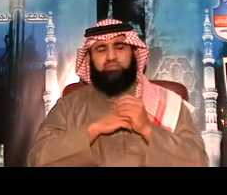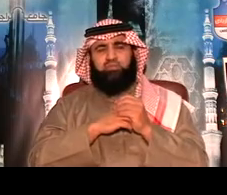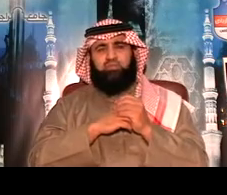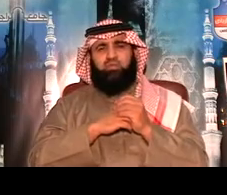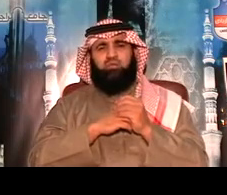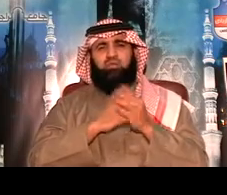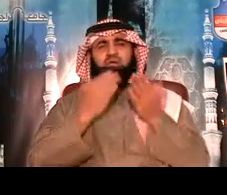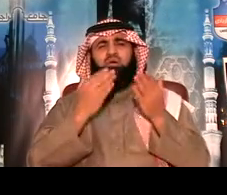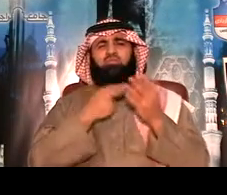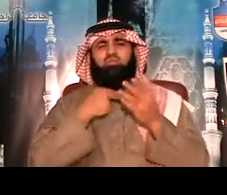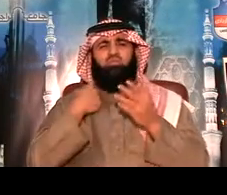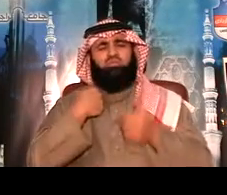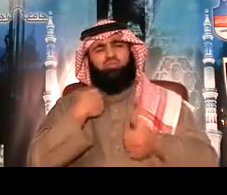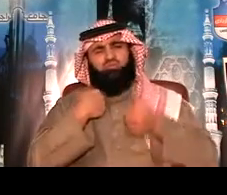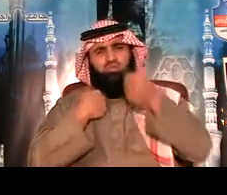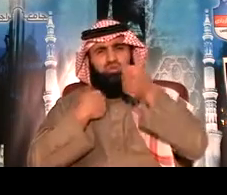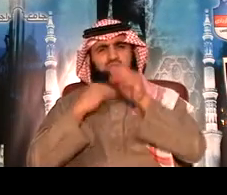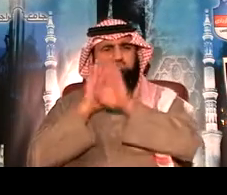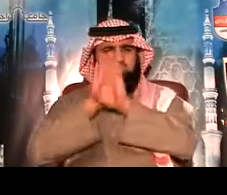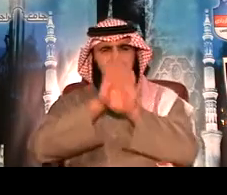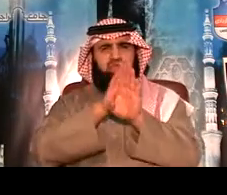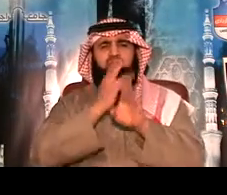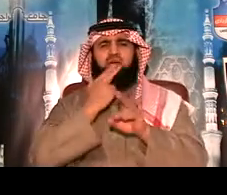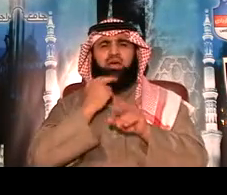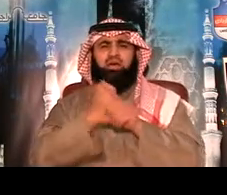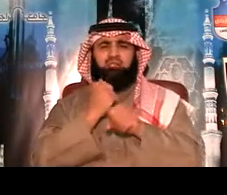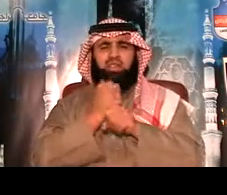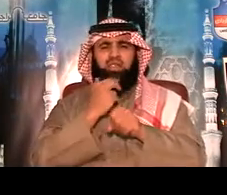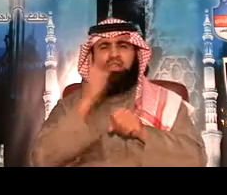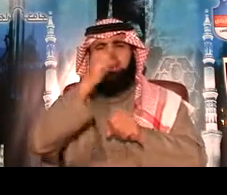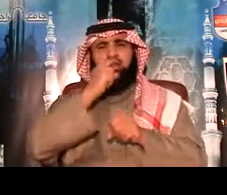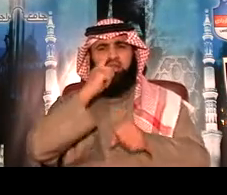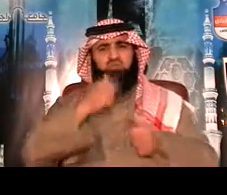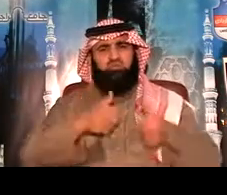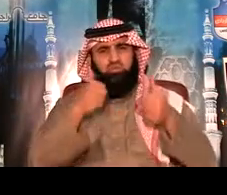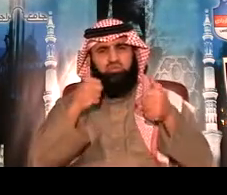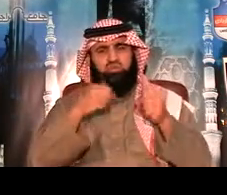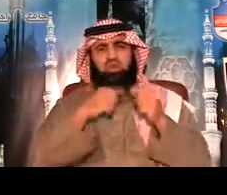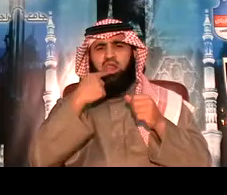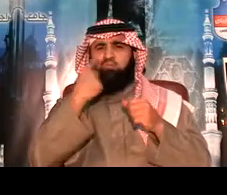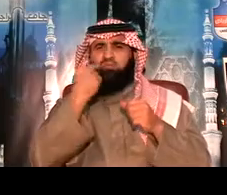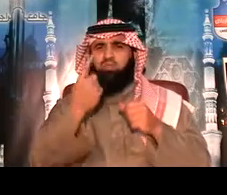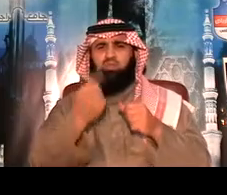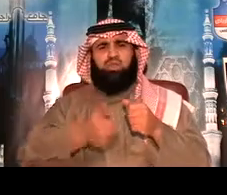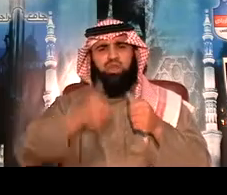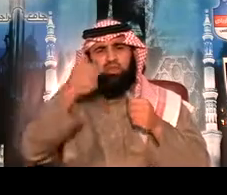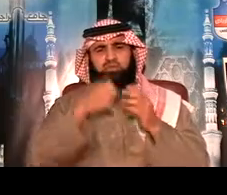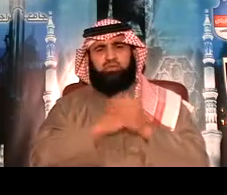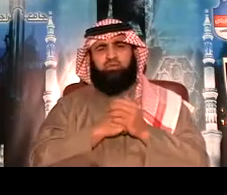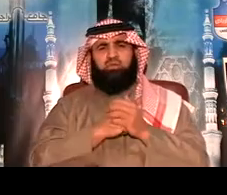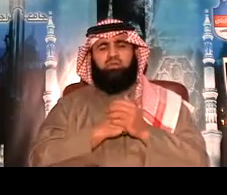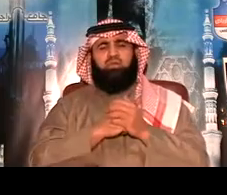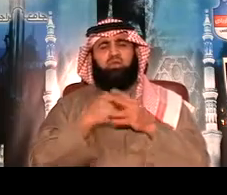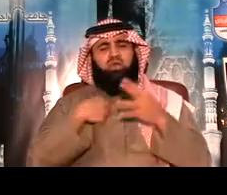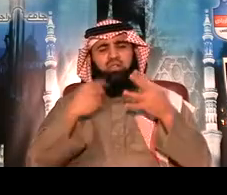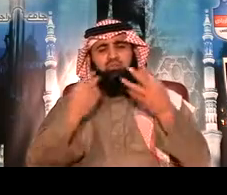وفق ولي أمرنا لما تحبه وترضاه، انصر به دينك وأعلي به كلمتك، واجعلنا وإياه وإخوانه